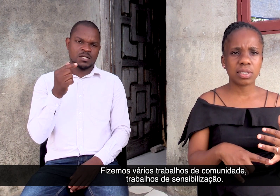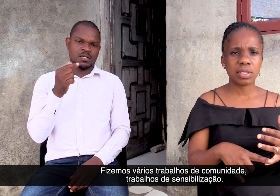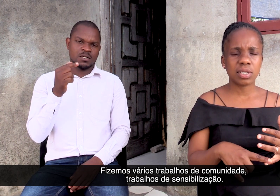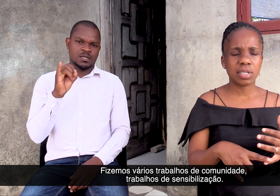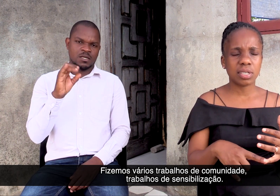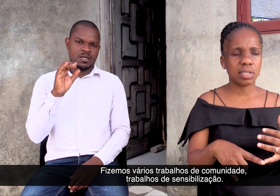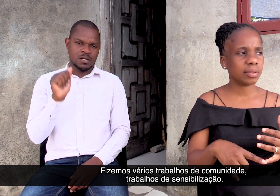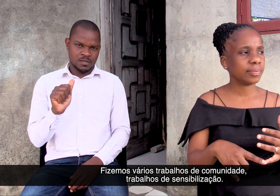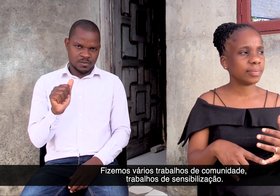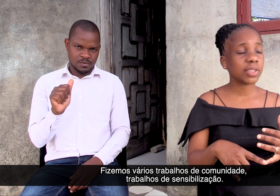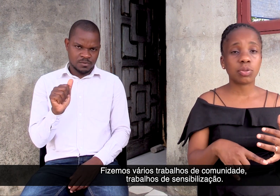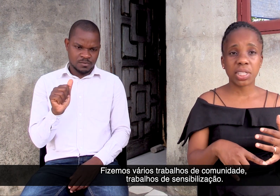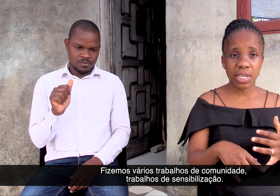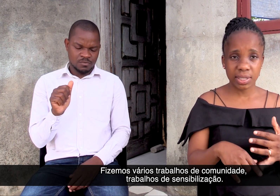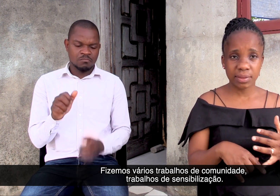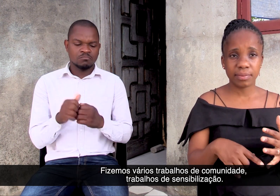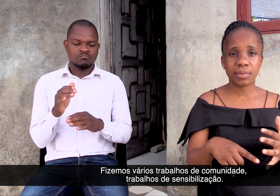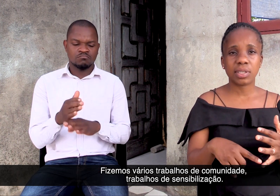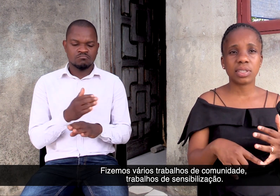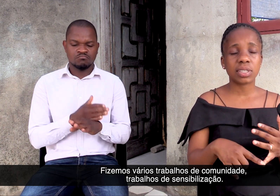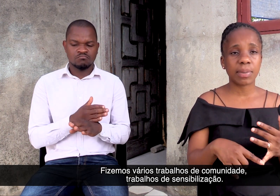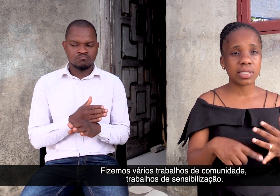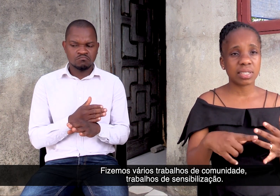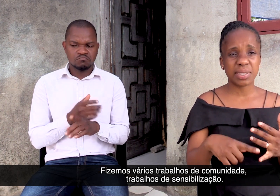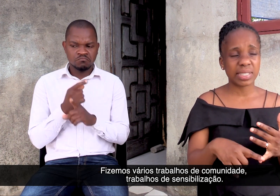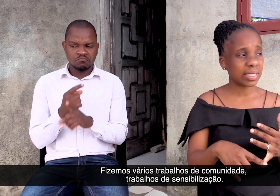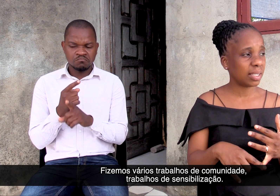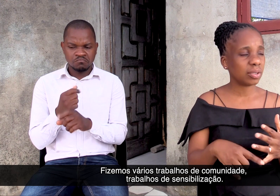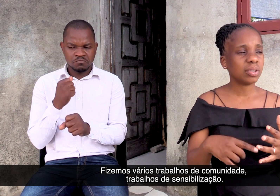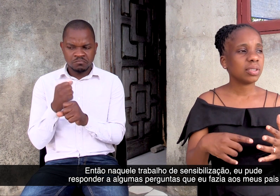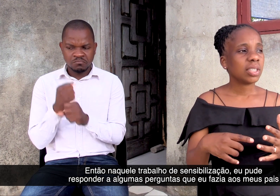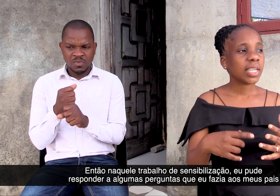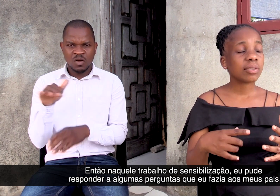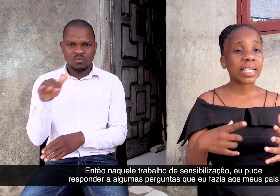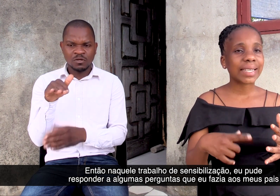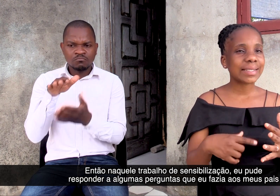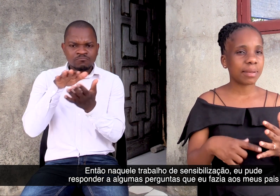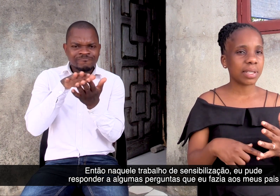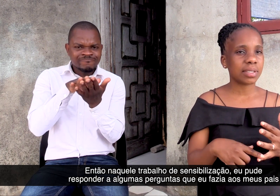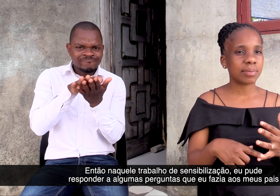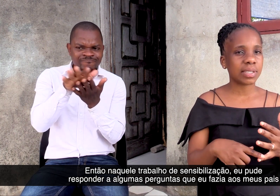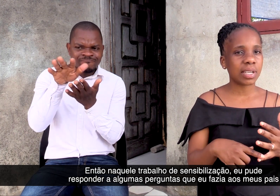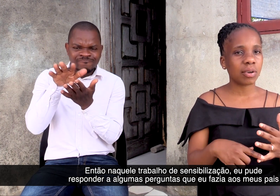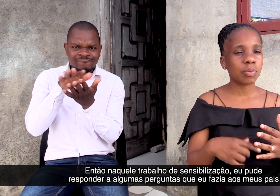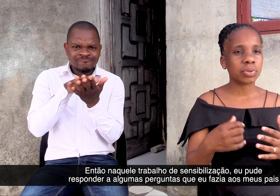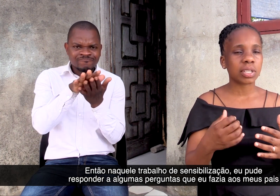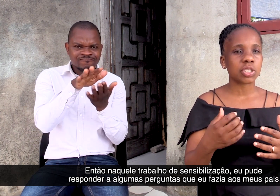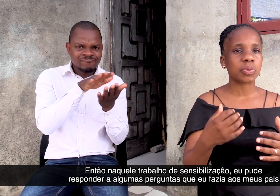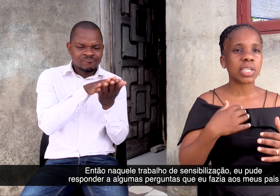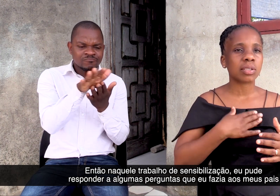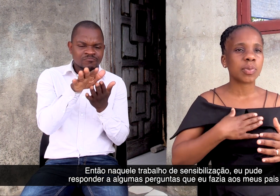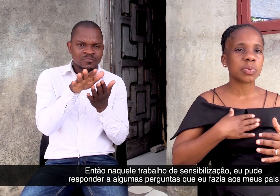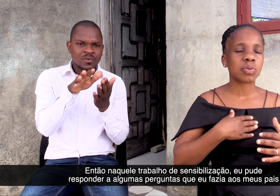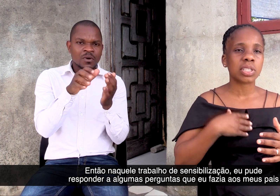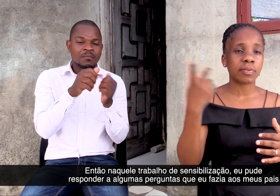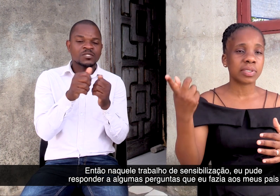trabalhos de comunidade, esse trabalho de sensibilização. Então, naquele trabalho de sensibilização, eu pude